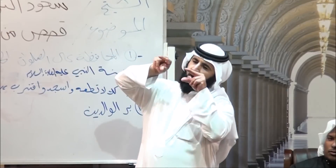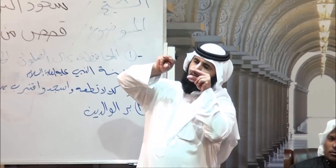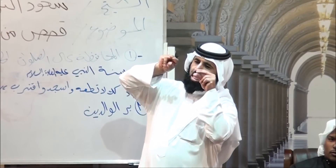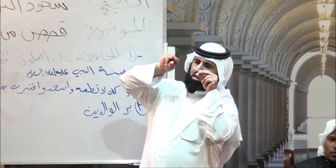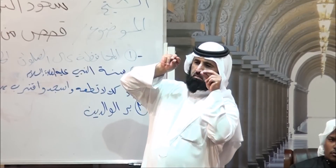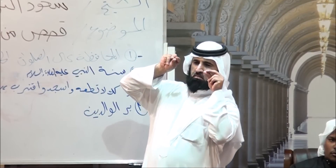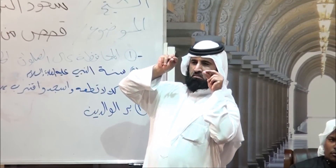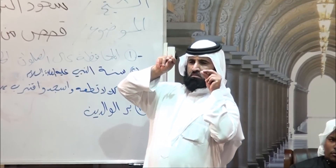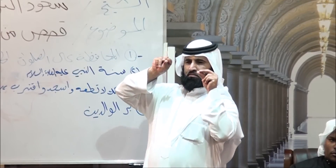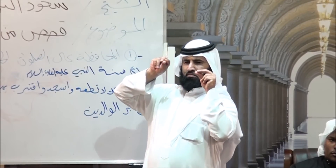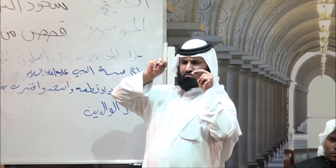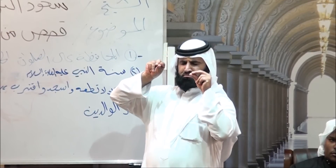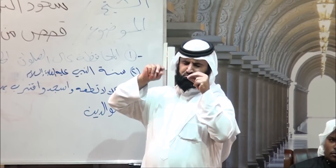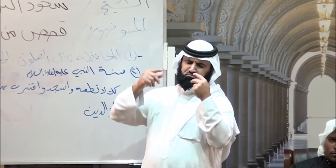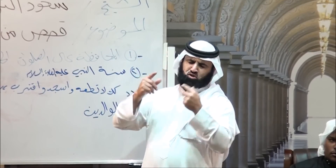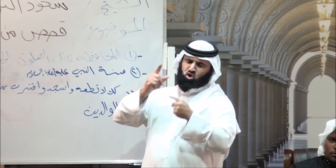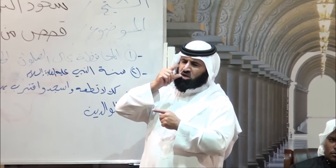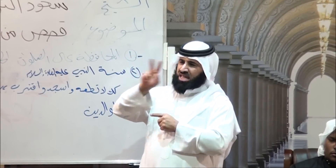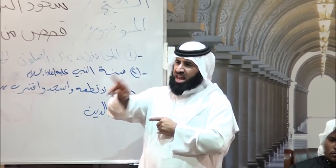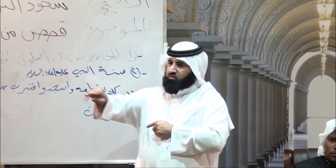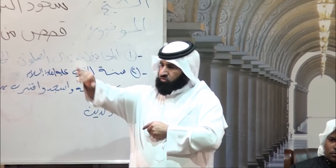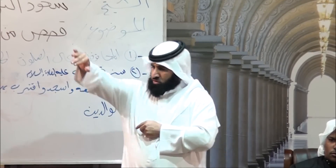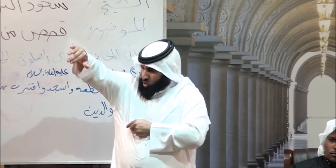أنه يقول